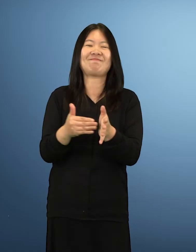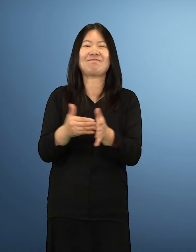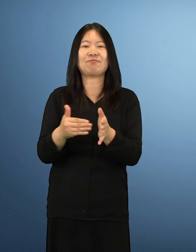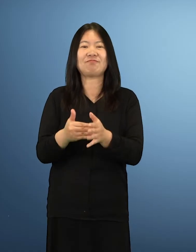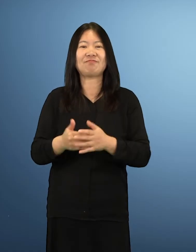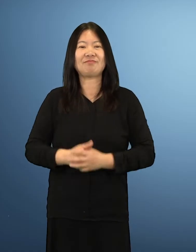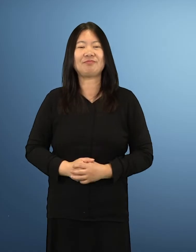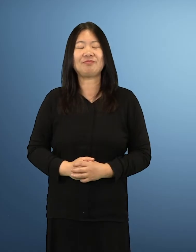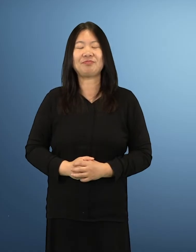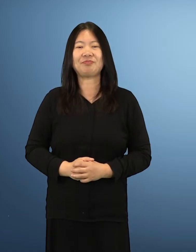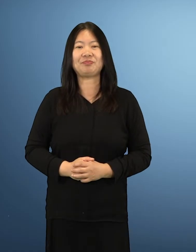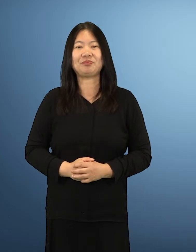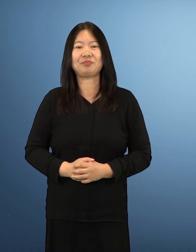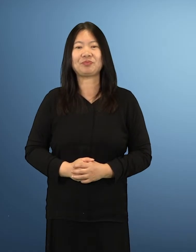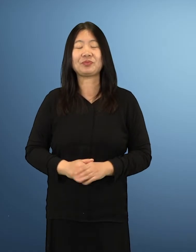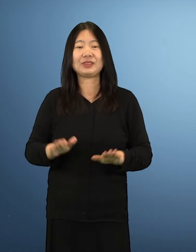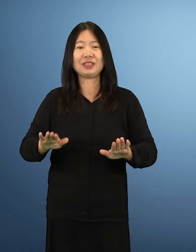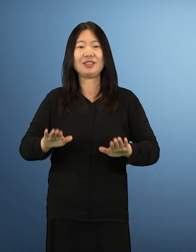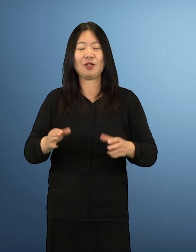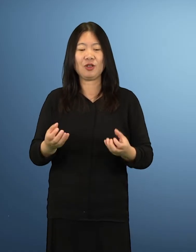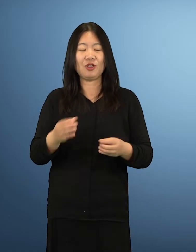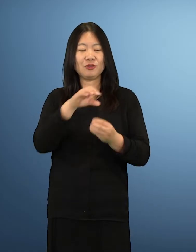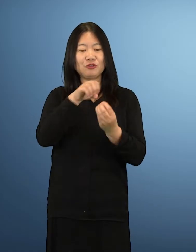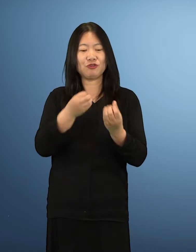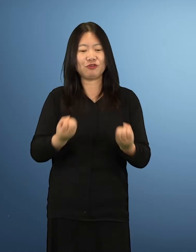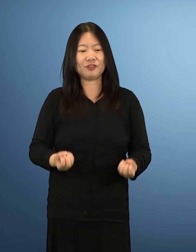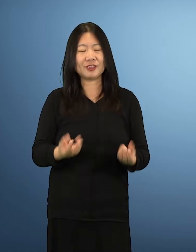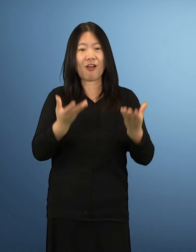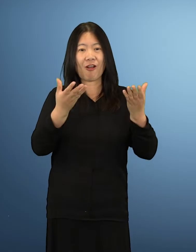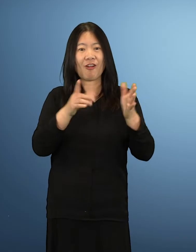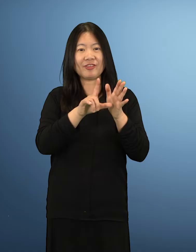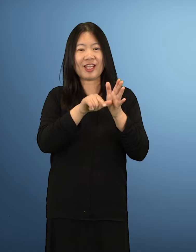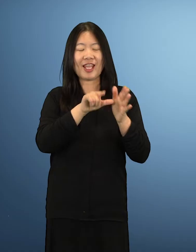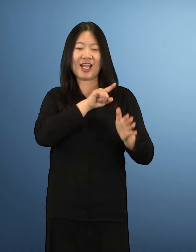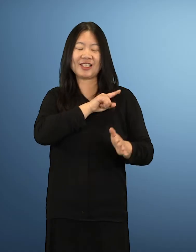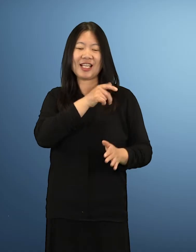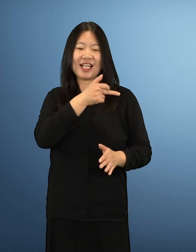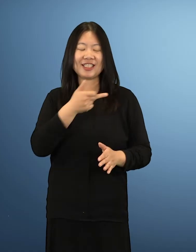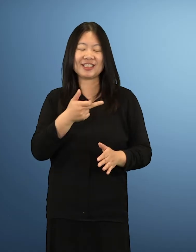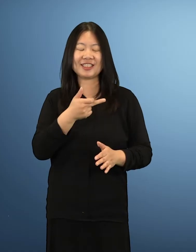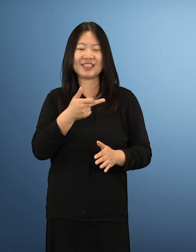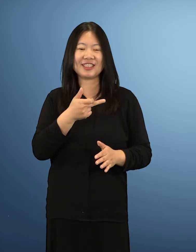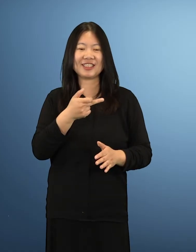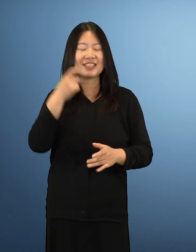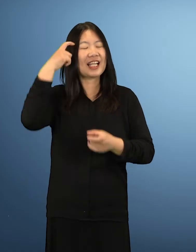아무래도 이번 추석의 가장 큰 화제는